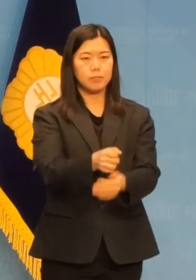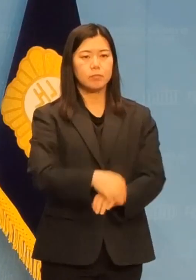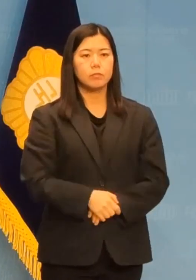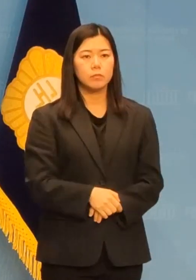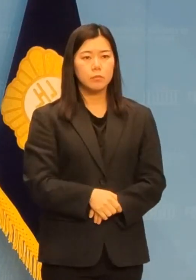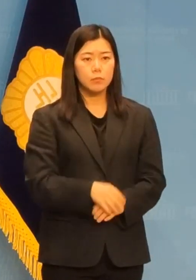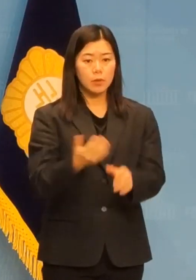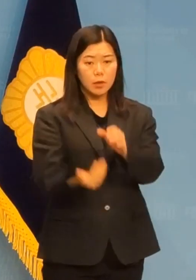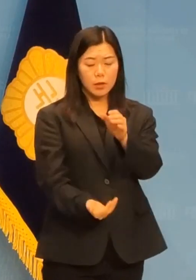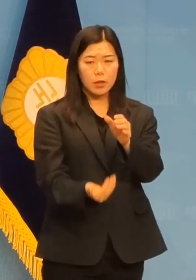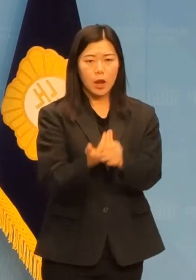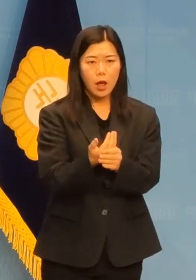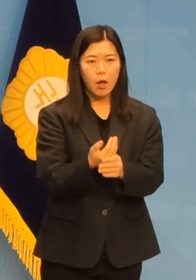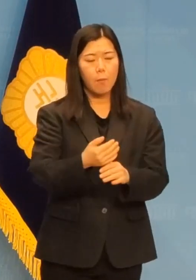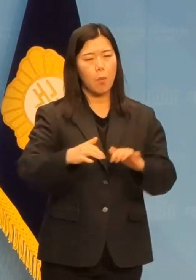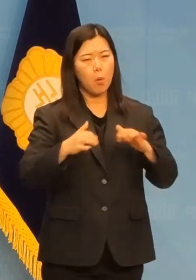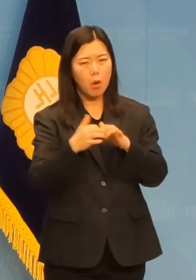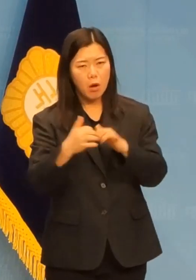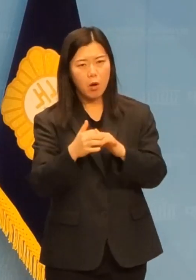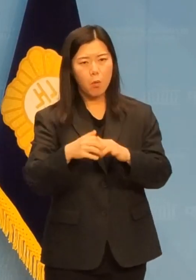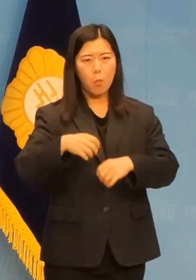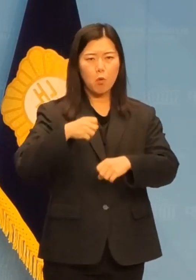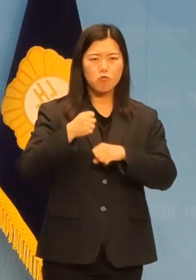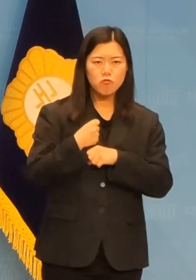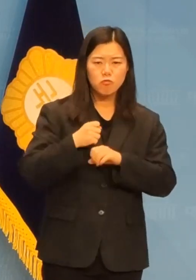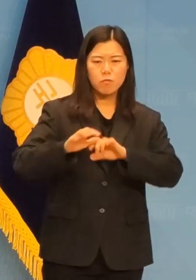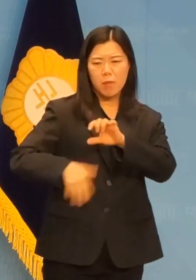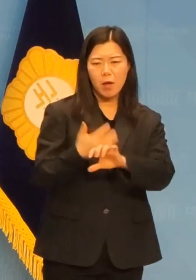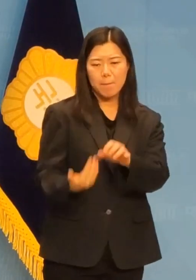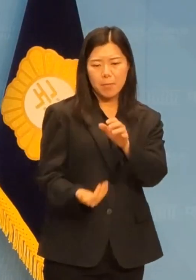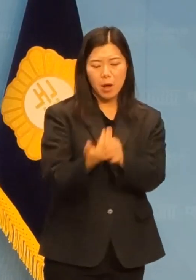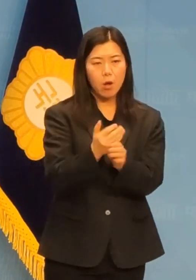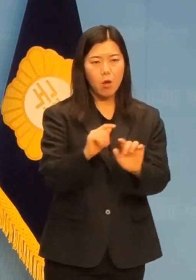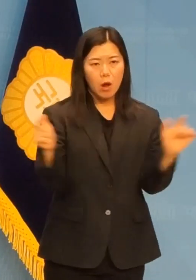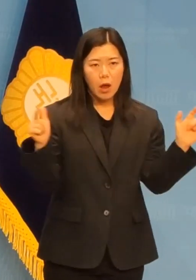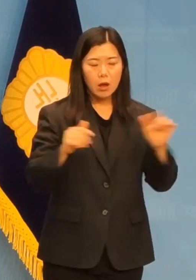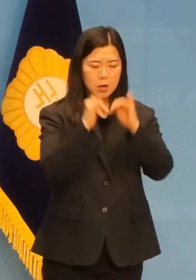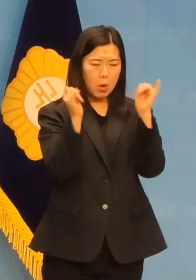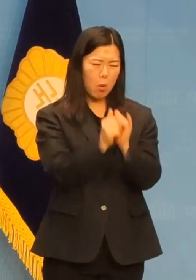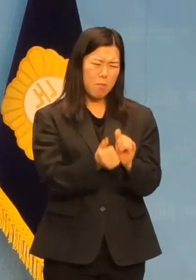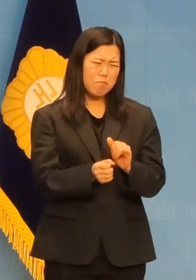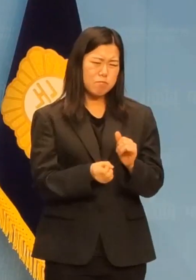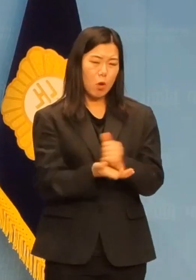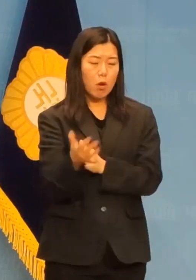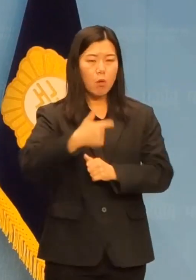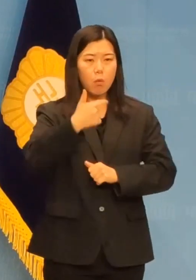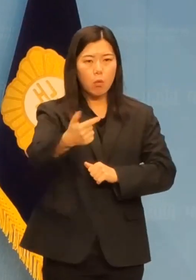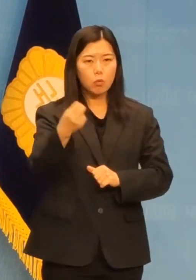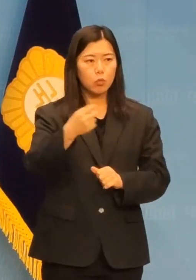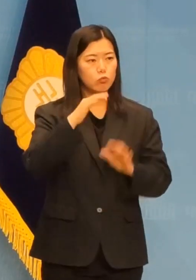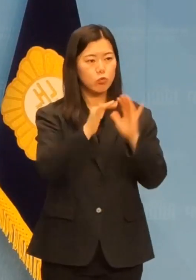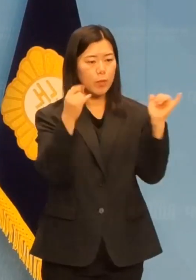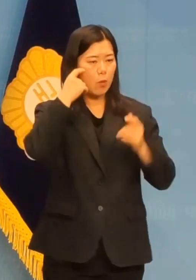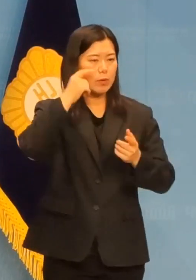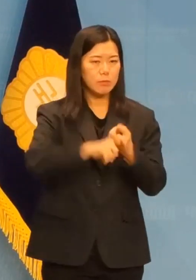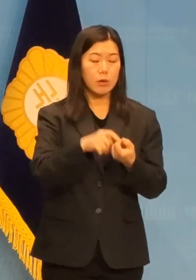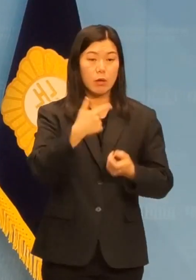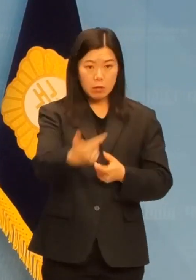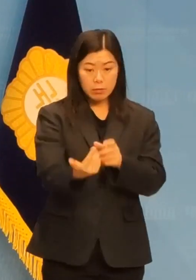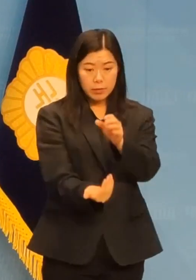내란 우회한 군 헌법상 반란 사건 중 사회적 파장이 크고 국민적 관심이 높은